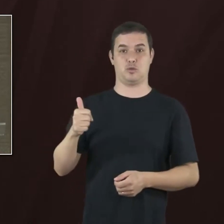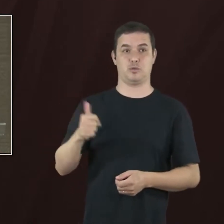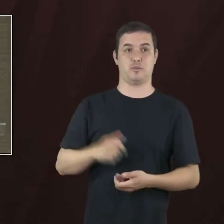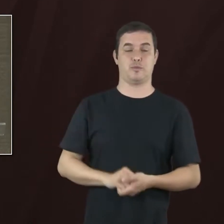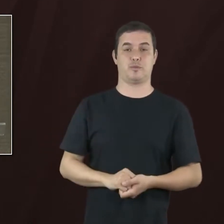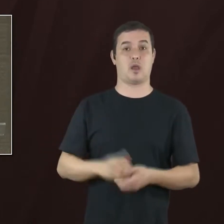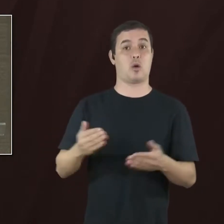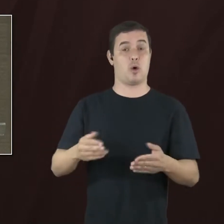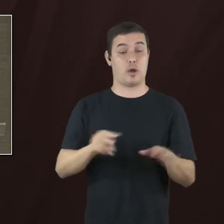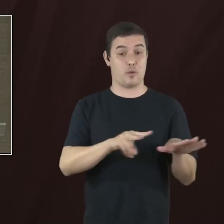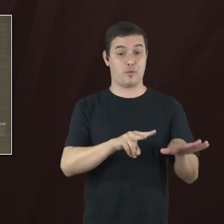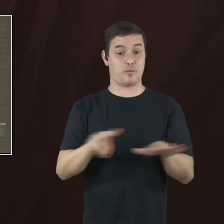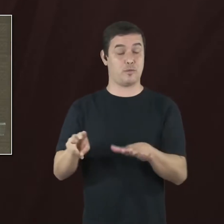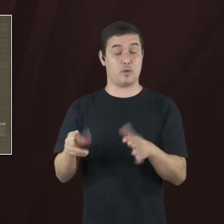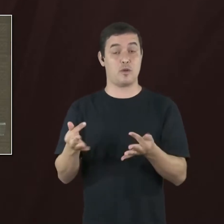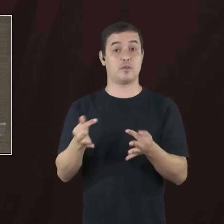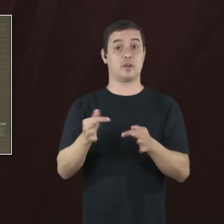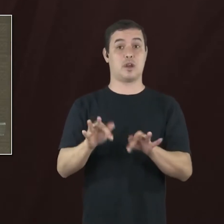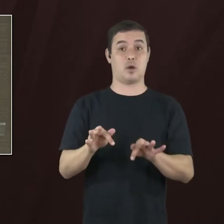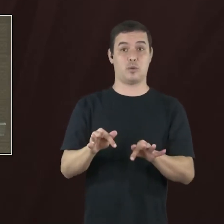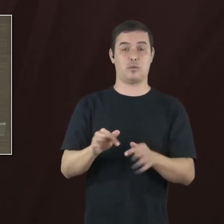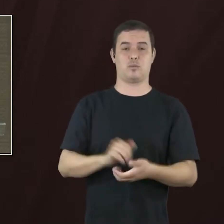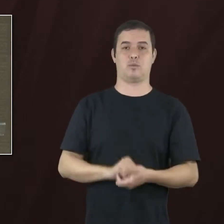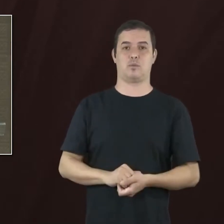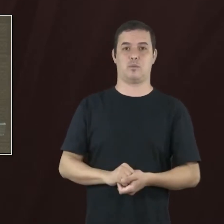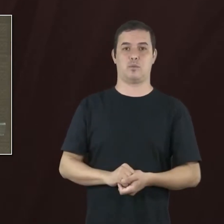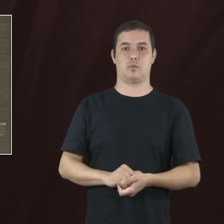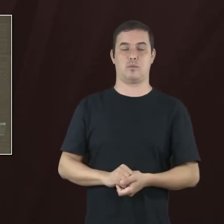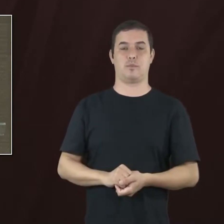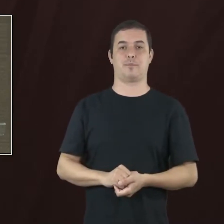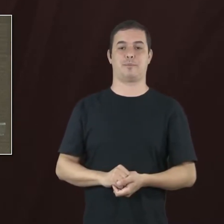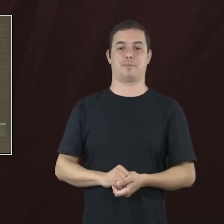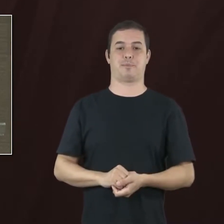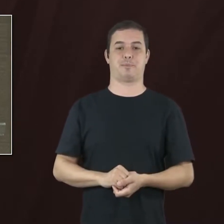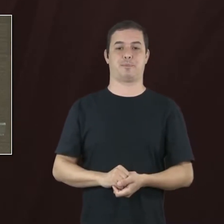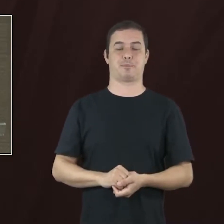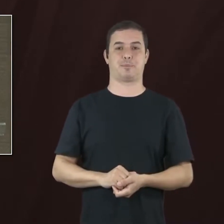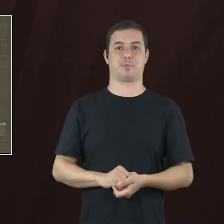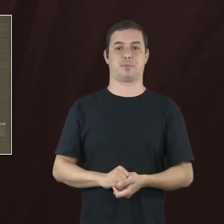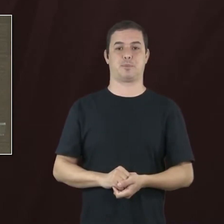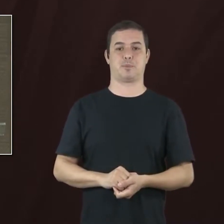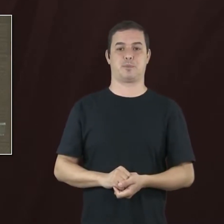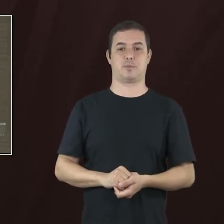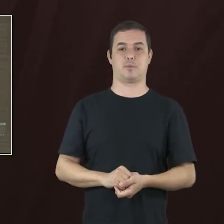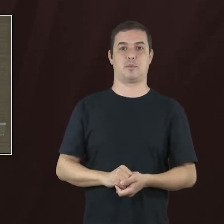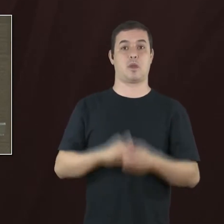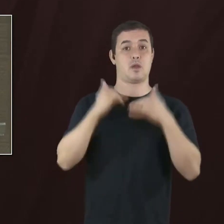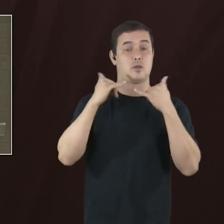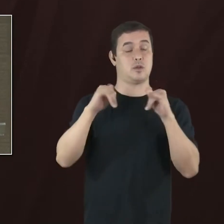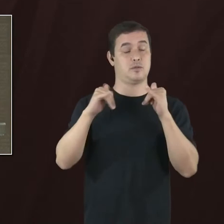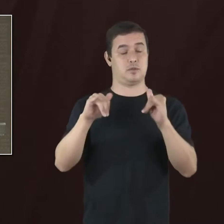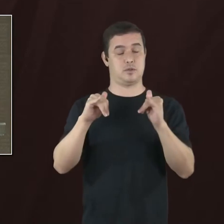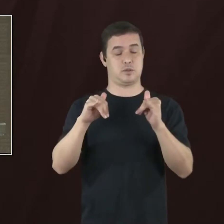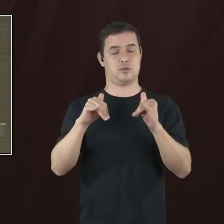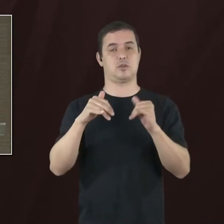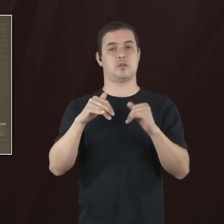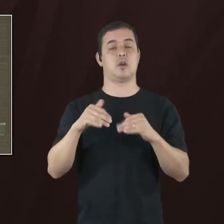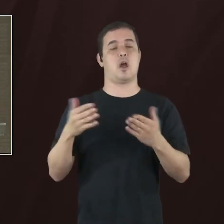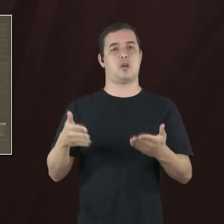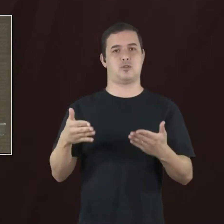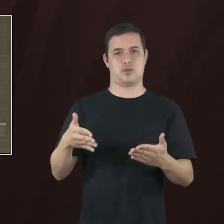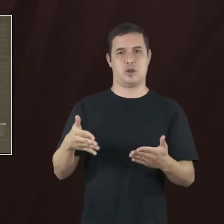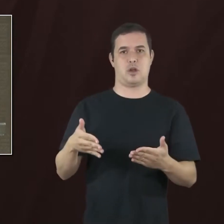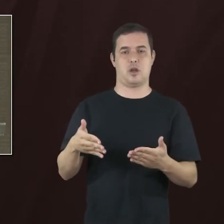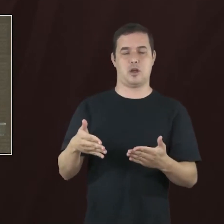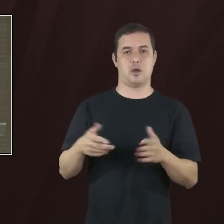semana de conferência oficial. Todavia, como nos avisos, foi anunciado de